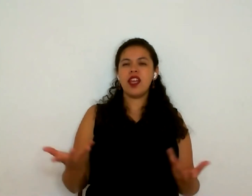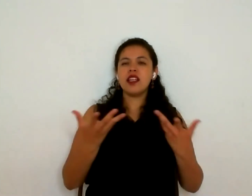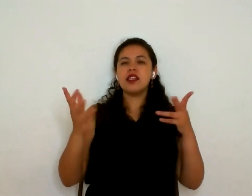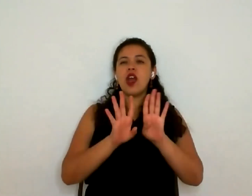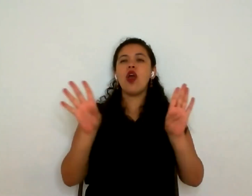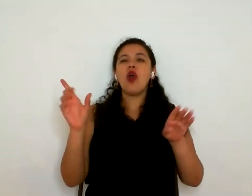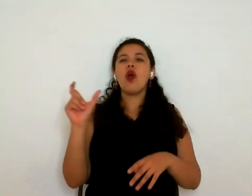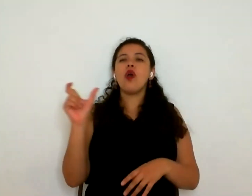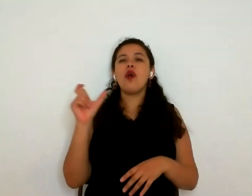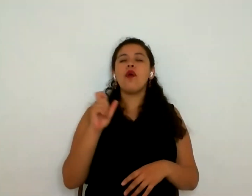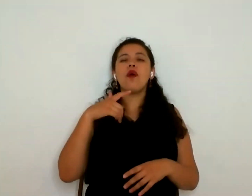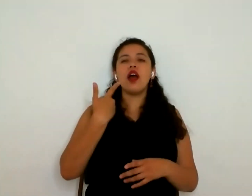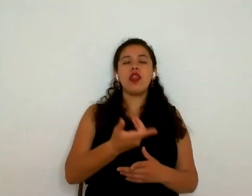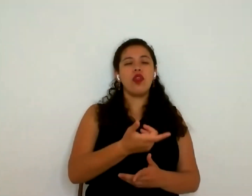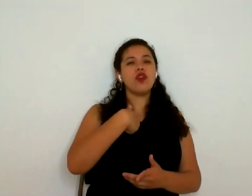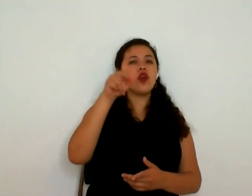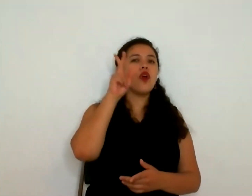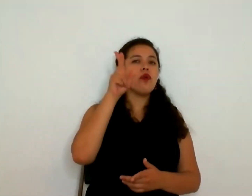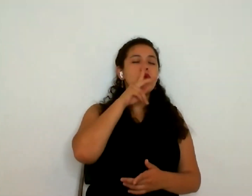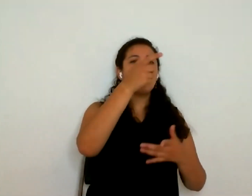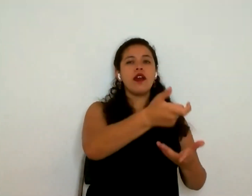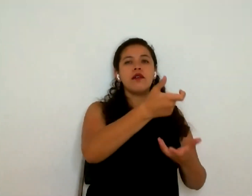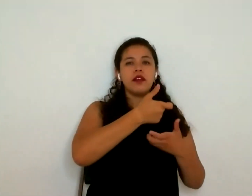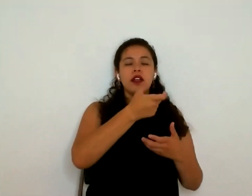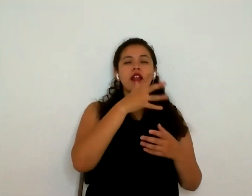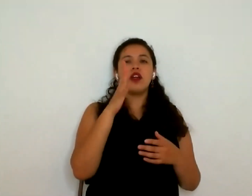ya les decía que se pide una constancia